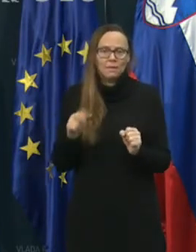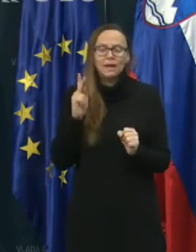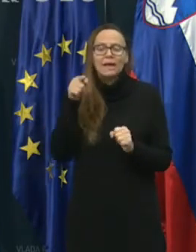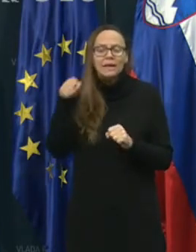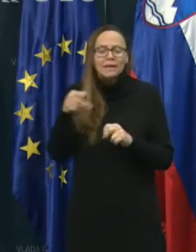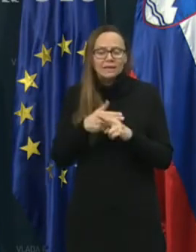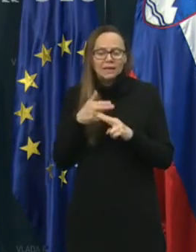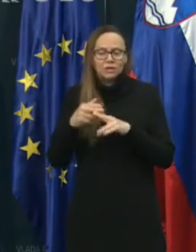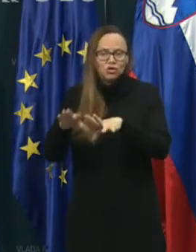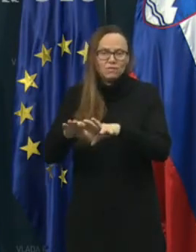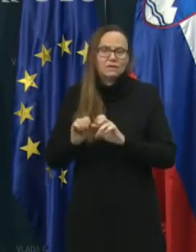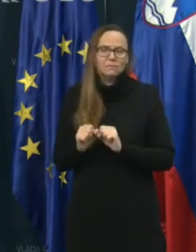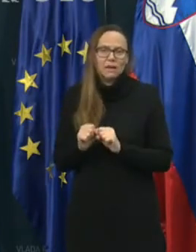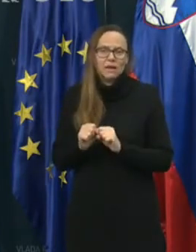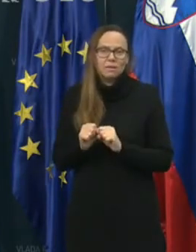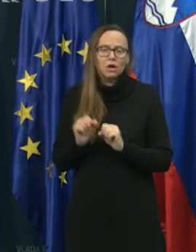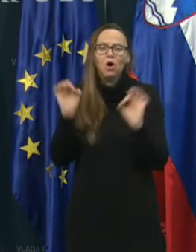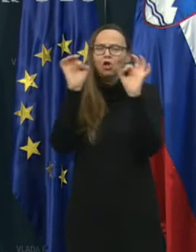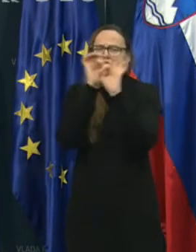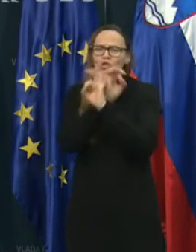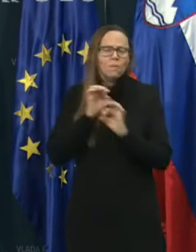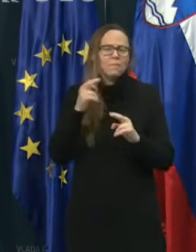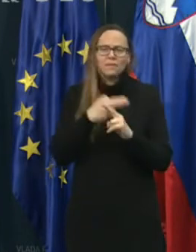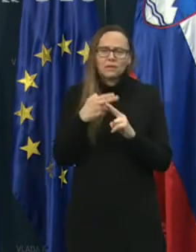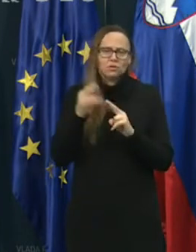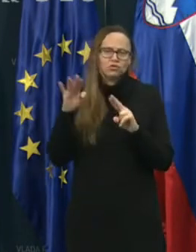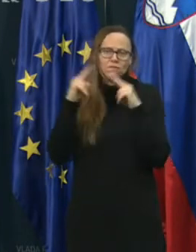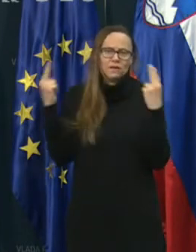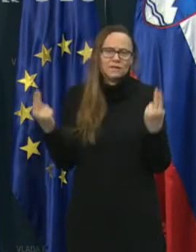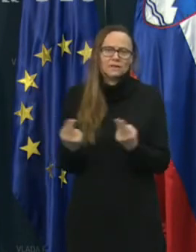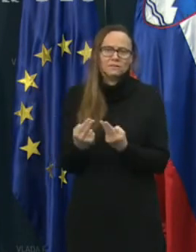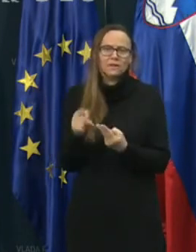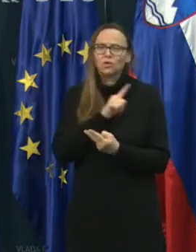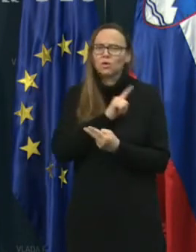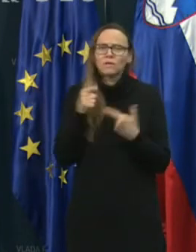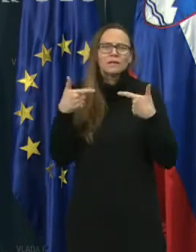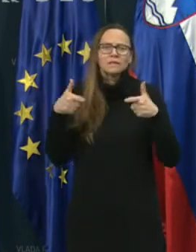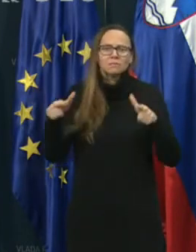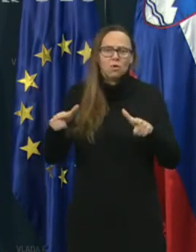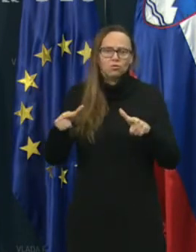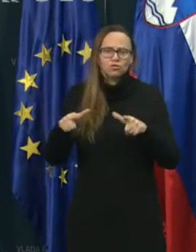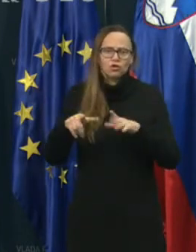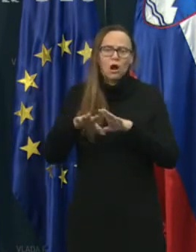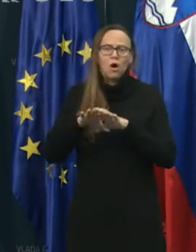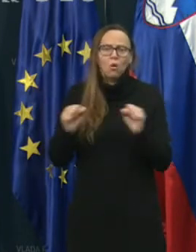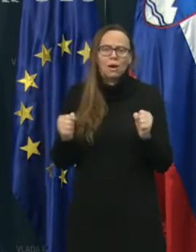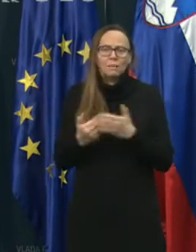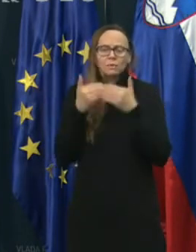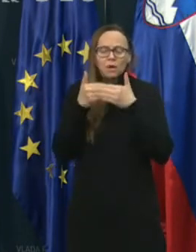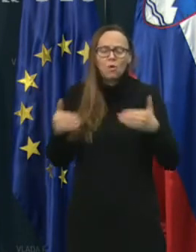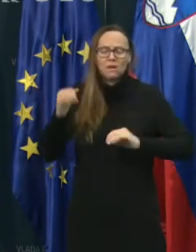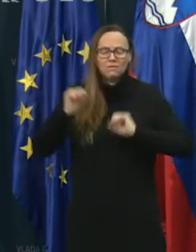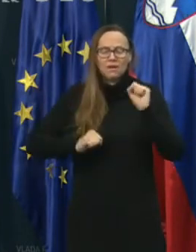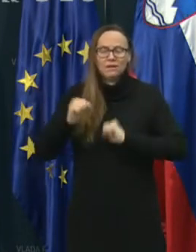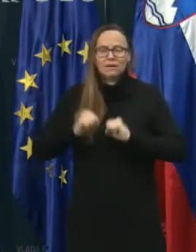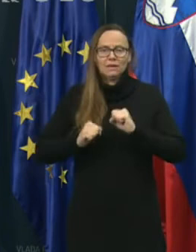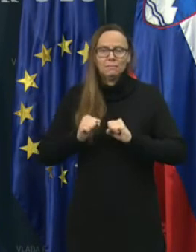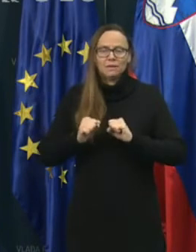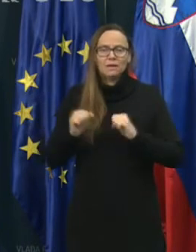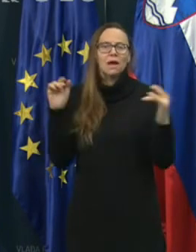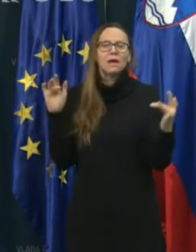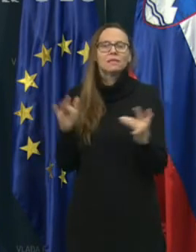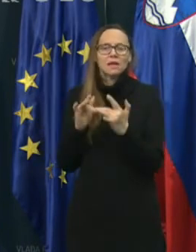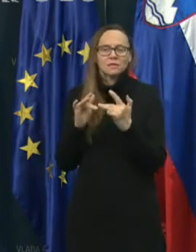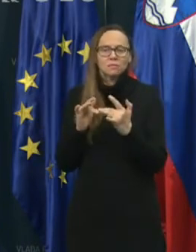države sprejemajo. Nobena država na svetu ne sprošča ukrepov za omejevanje gibanja.